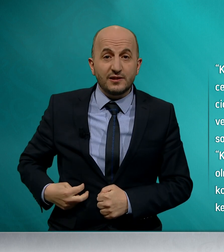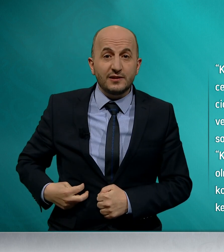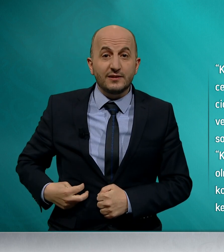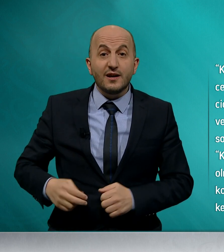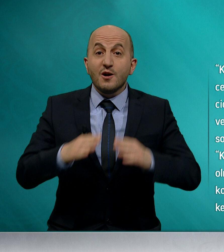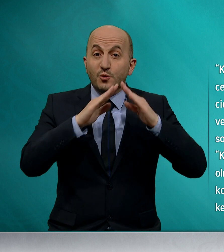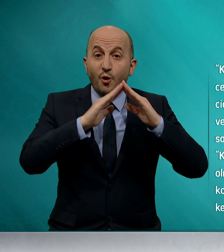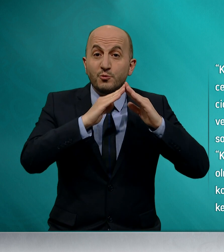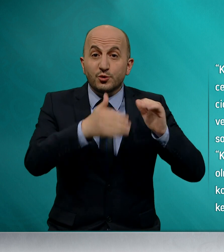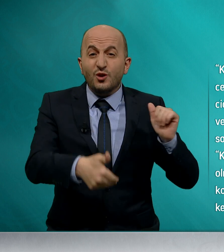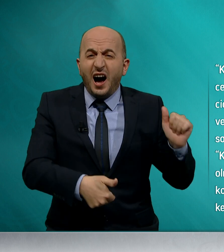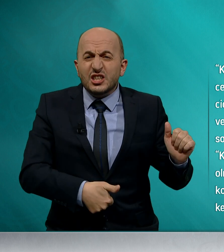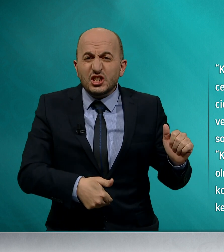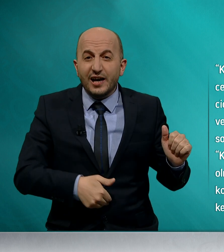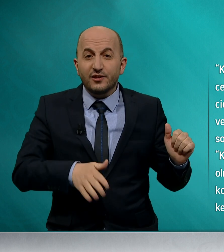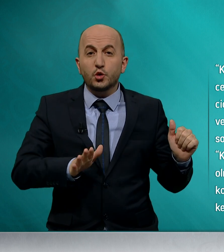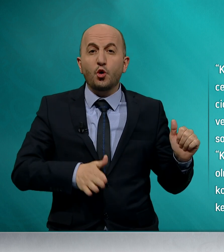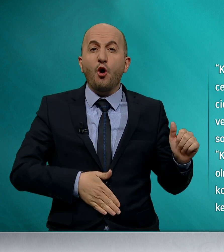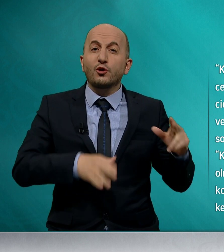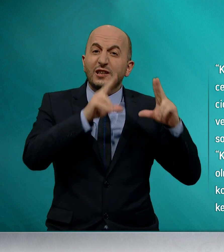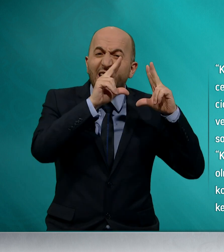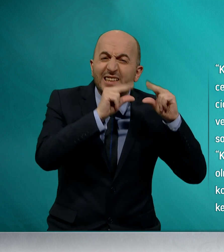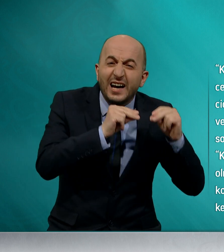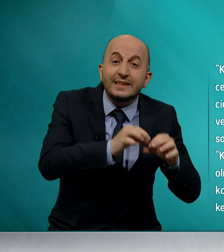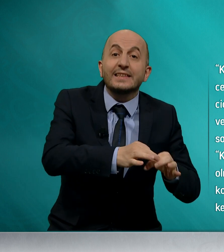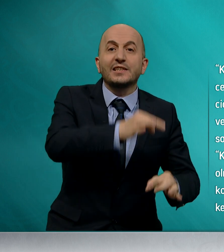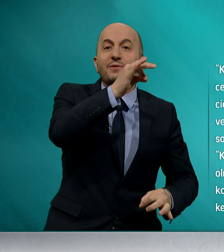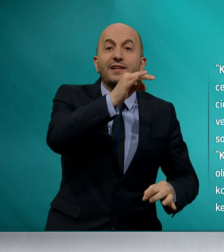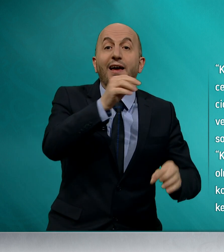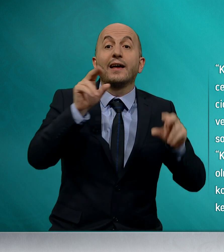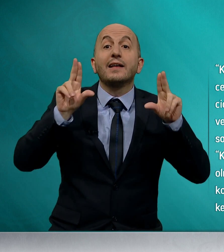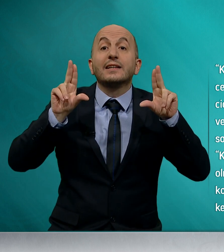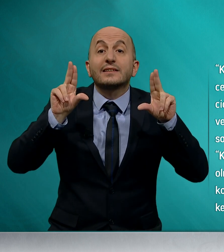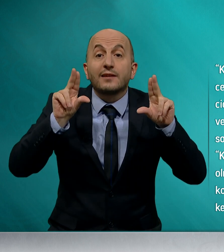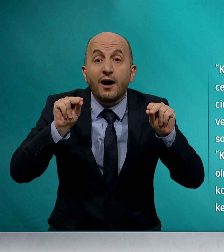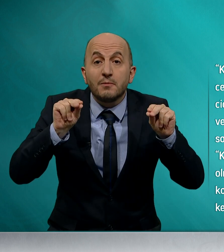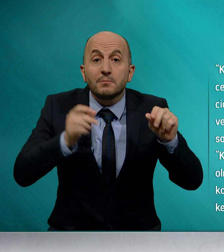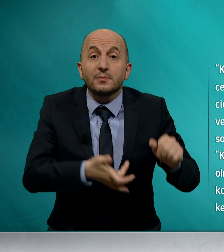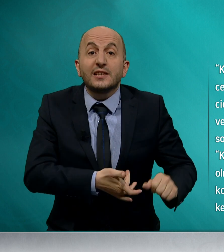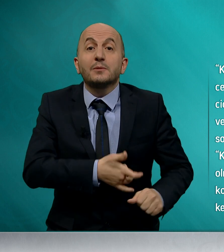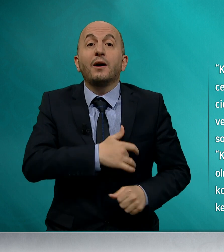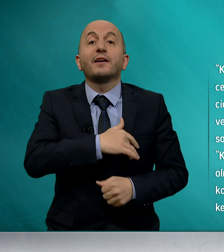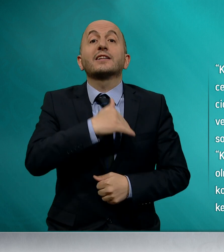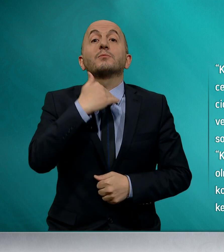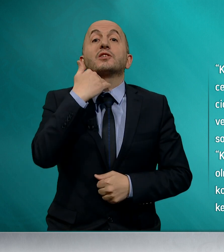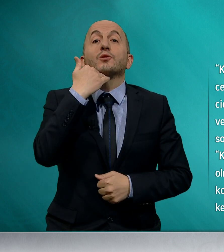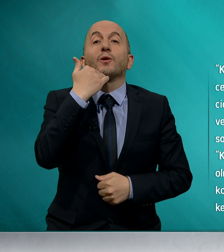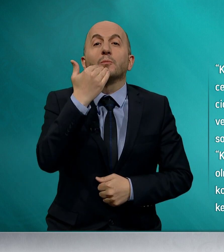Peygamberimizin komşusu açken tok yatan kimse tam iman etmiş